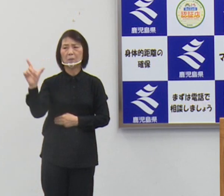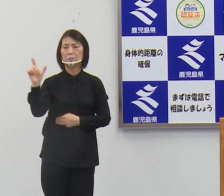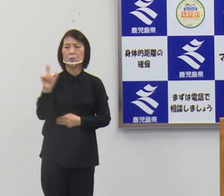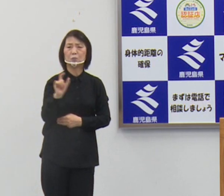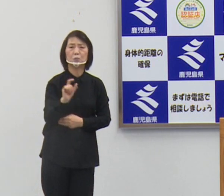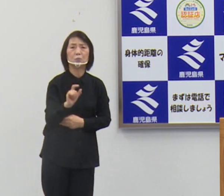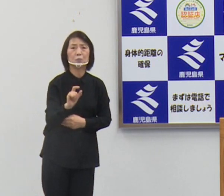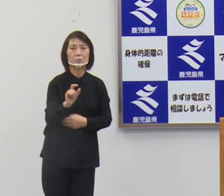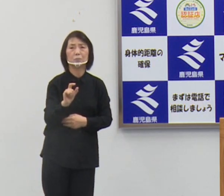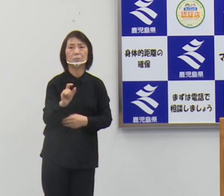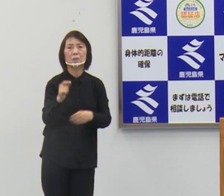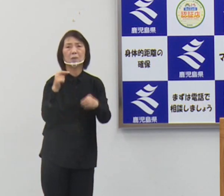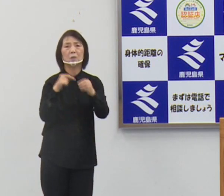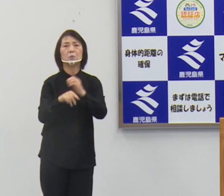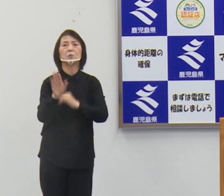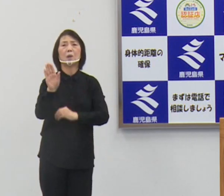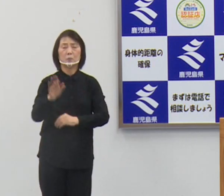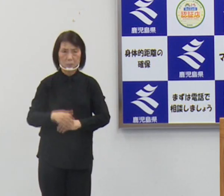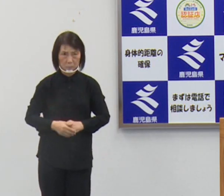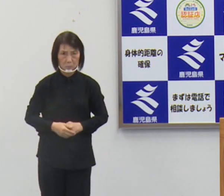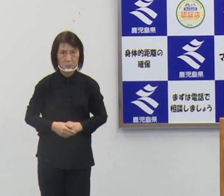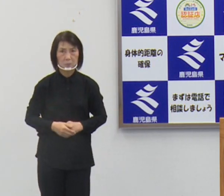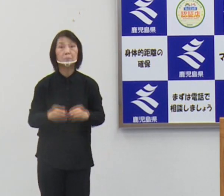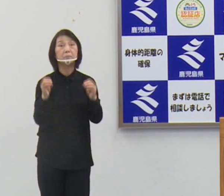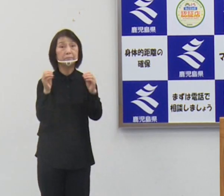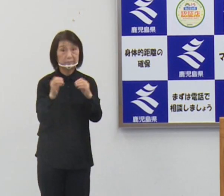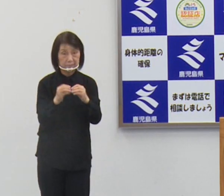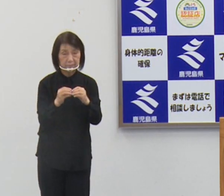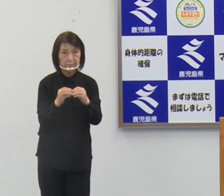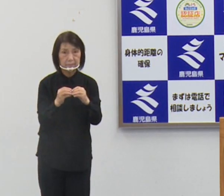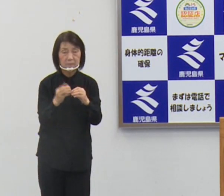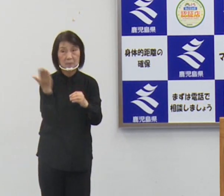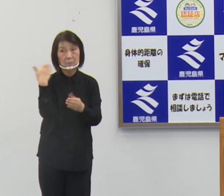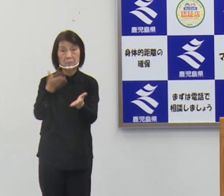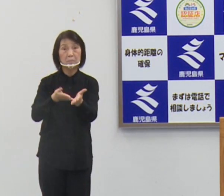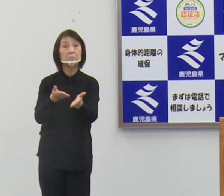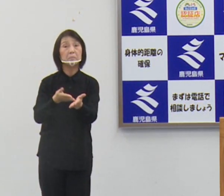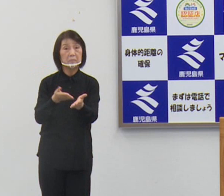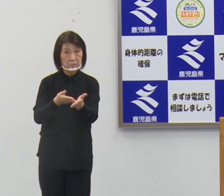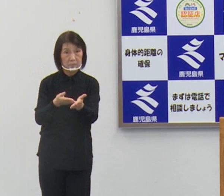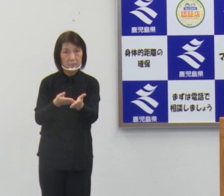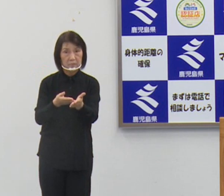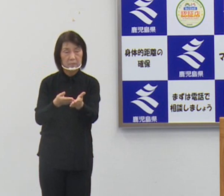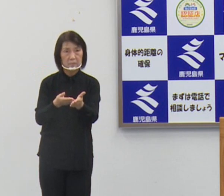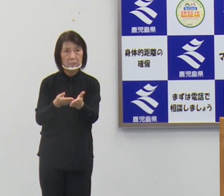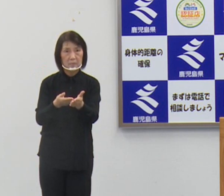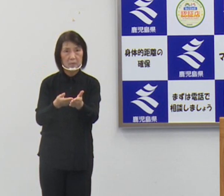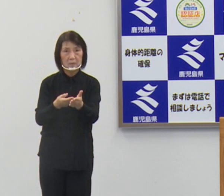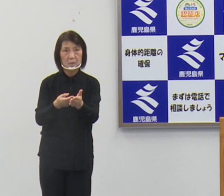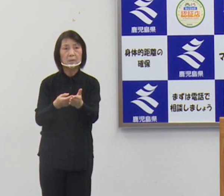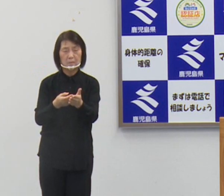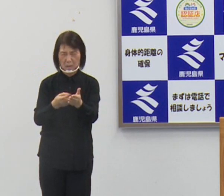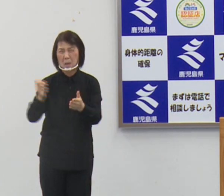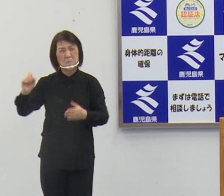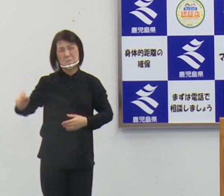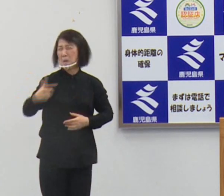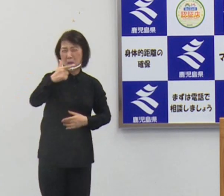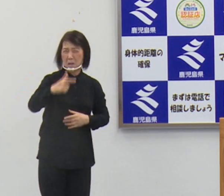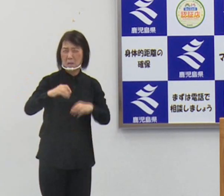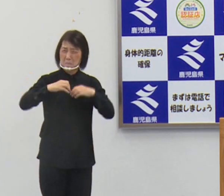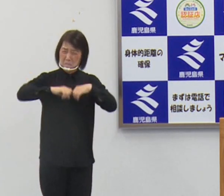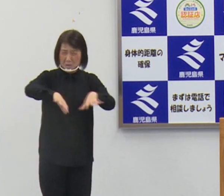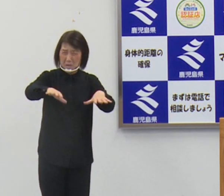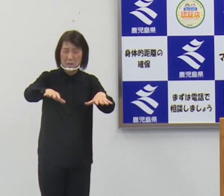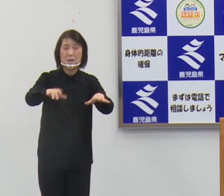したということもありますが、先ほど申し上げたような爆発的な感染拡大を踏ま